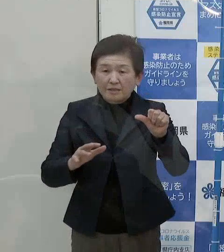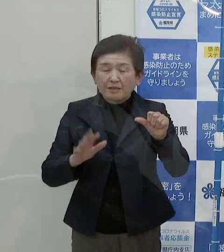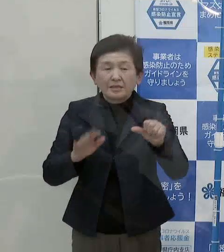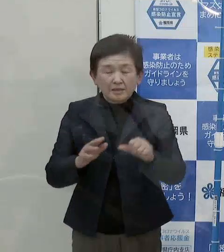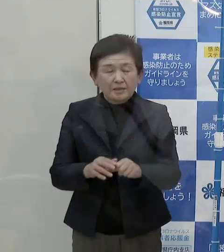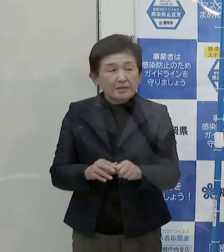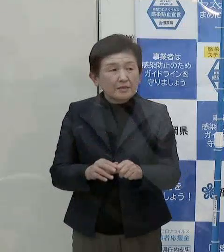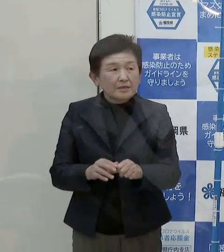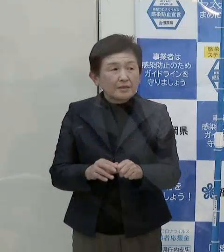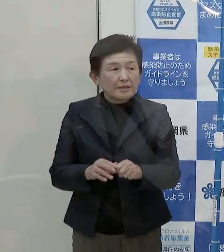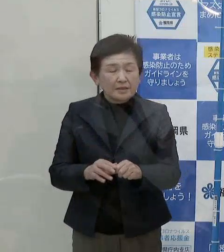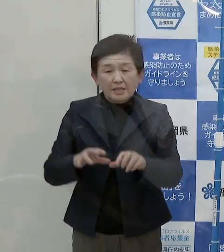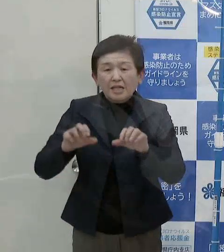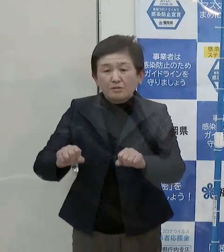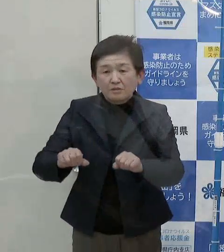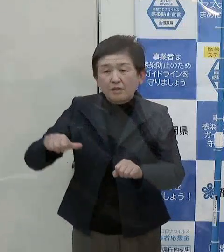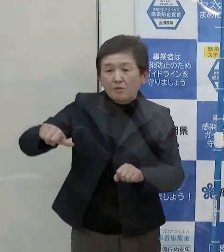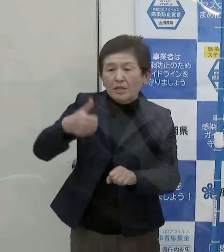で確保しての